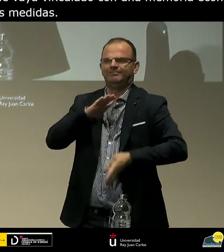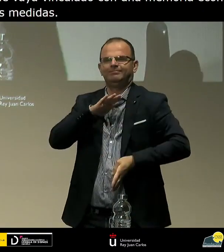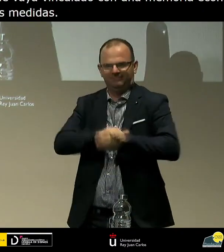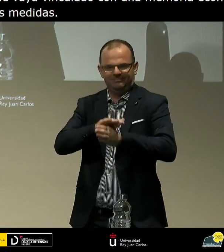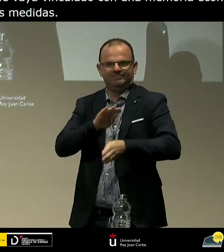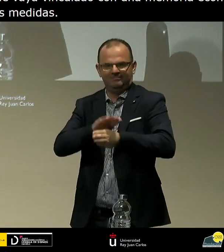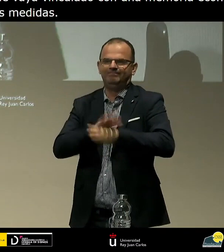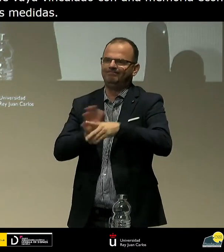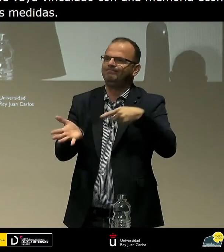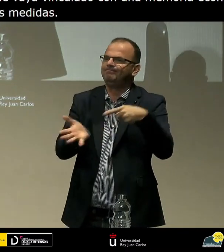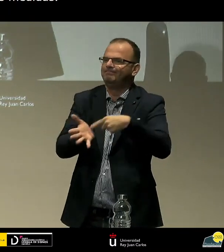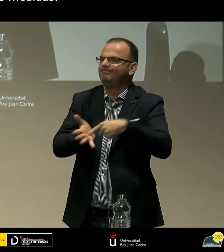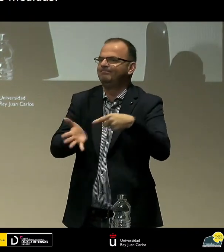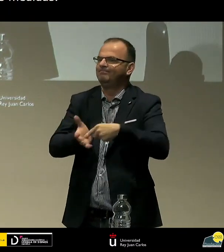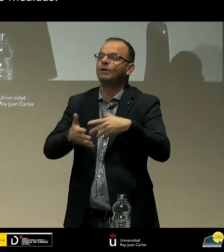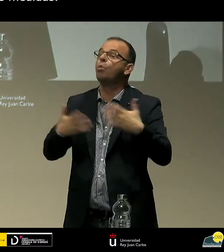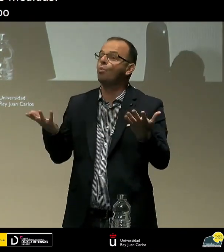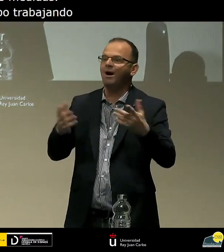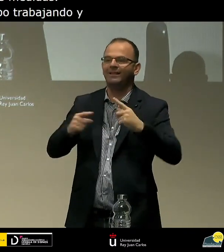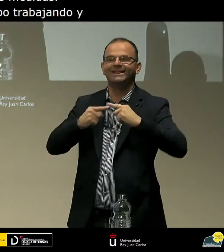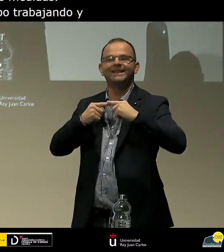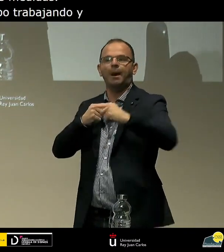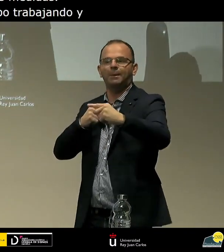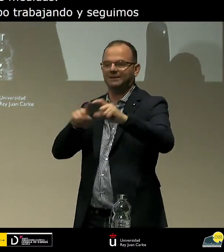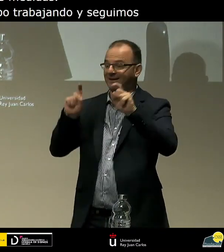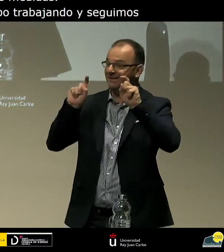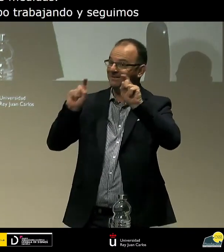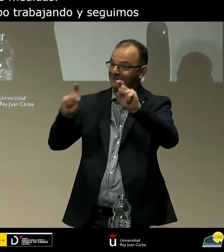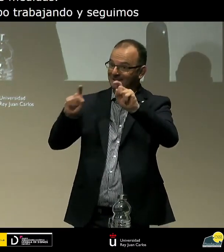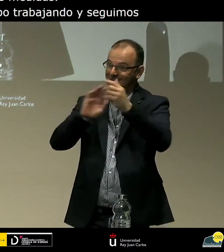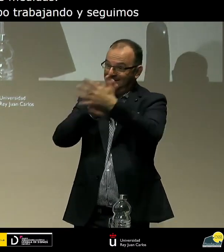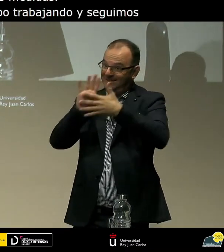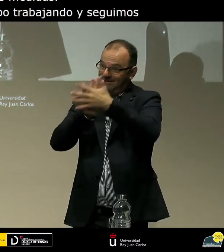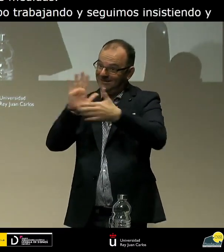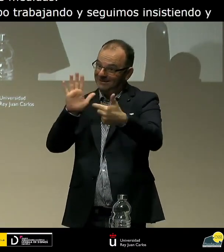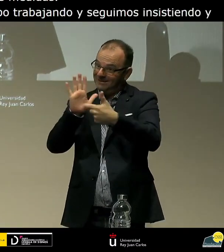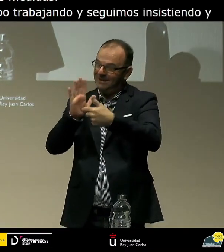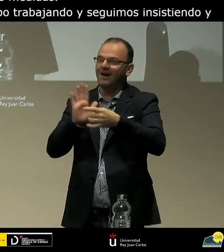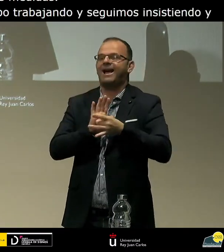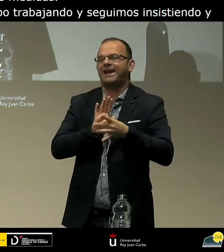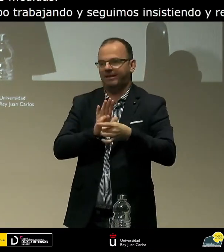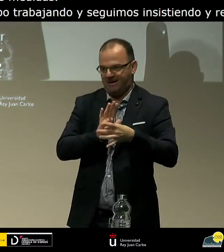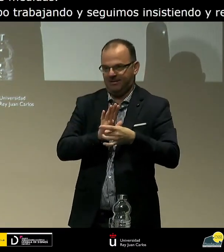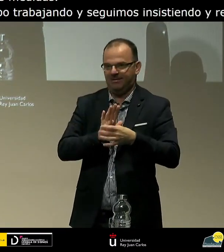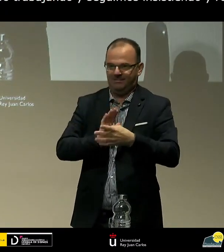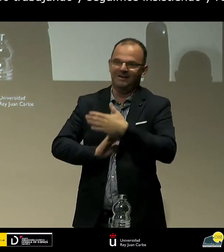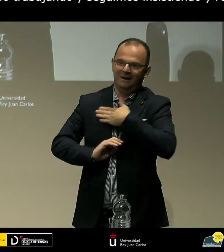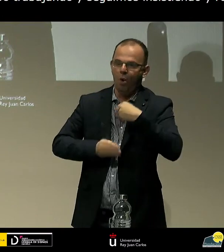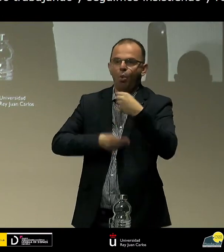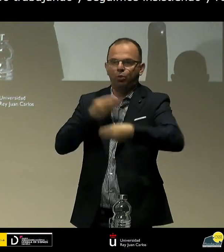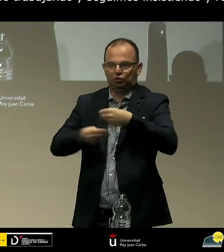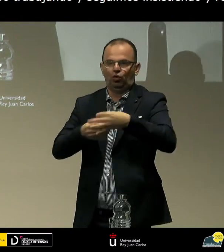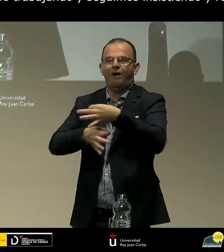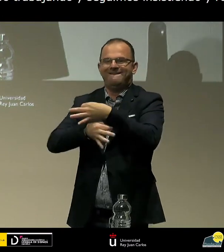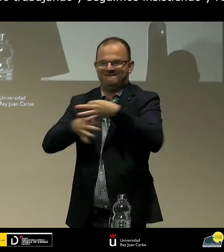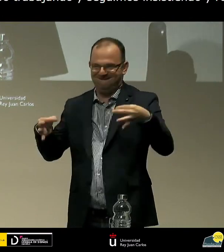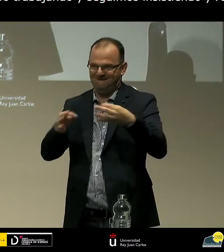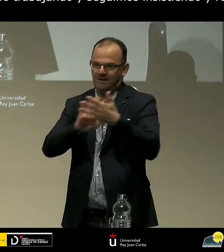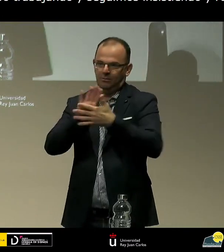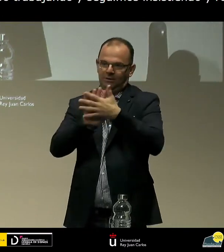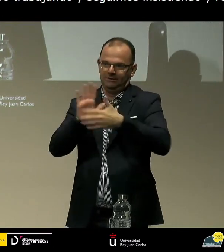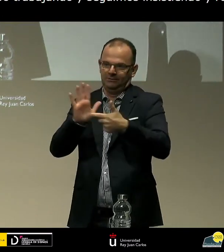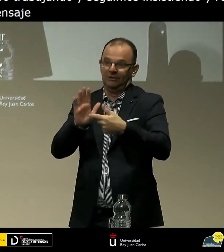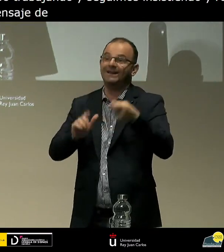Llevamos tiempo trabajando y seguimos insistiendo y reivindicando en lanzar el mensaje de que necesitamos